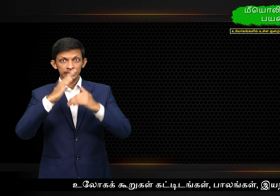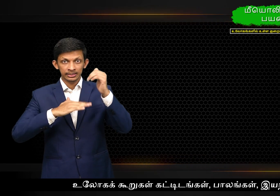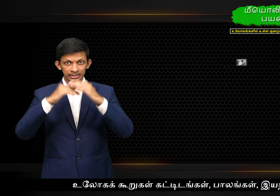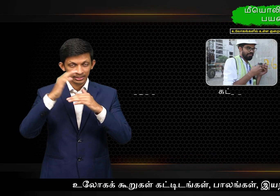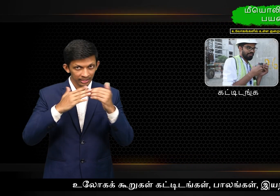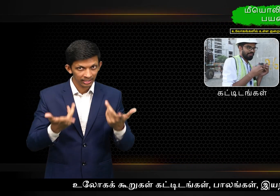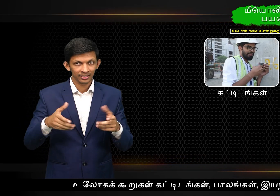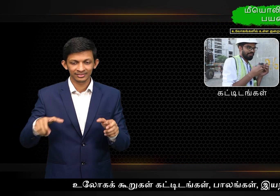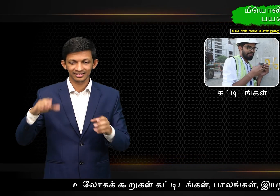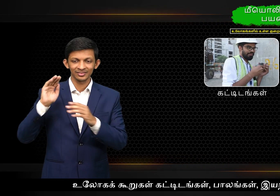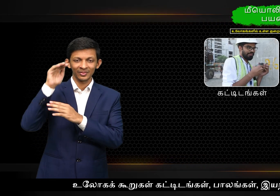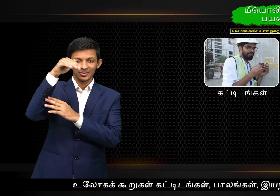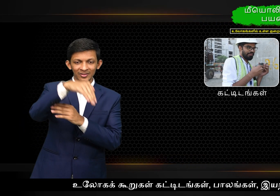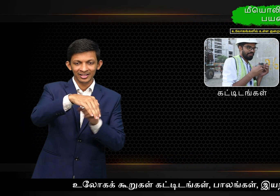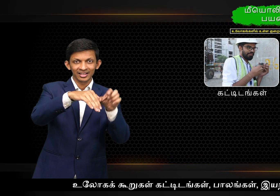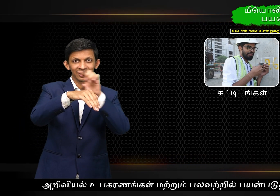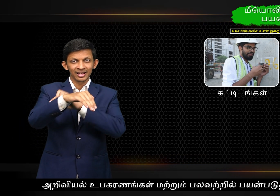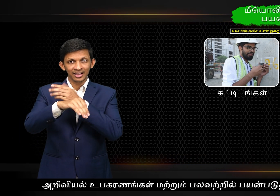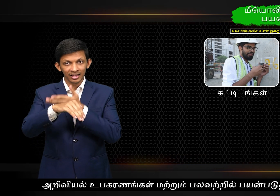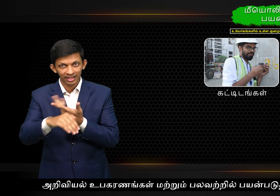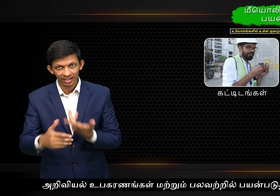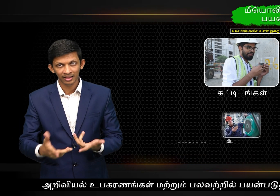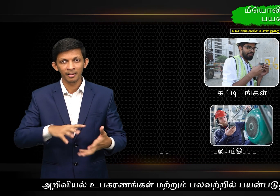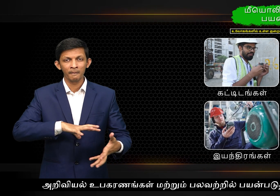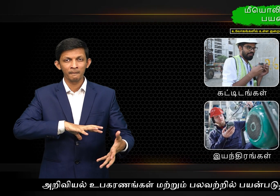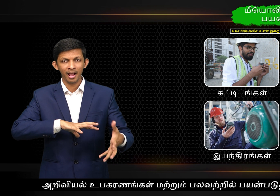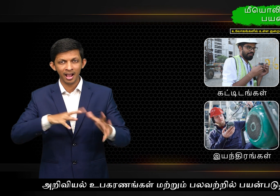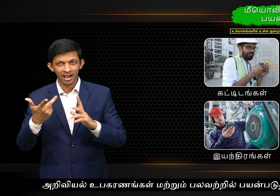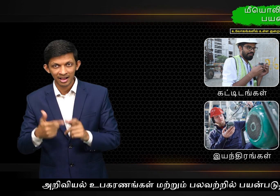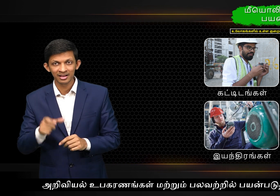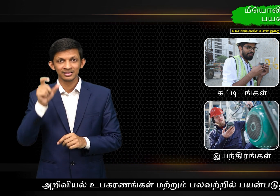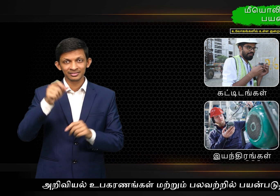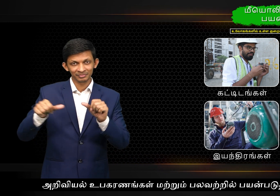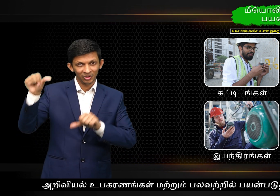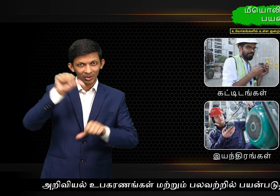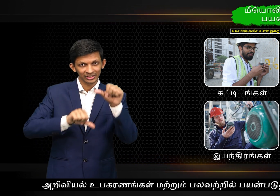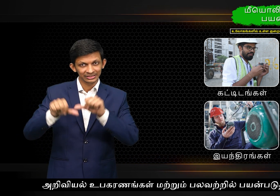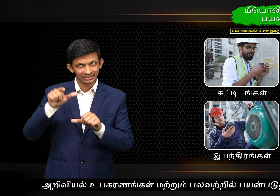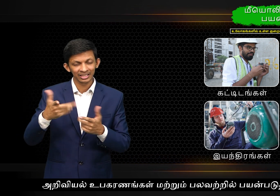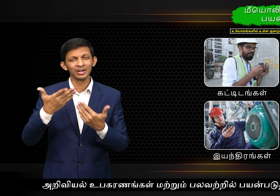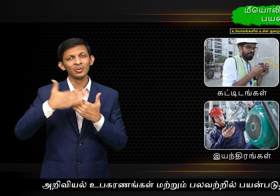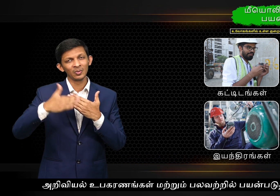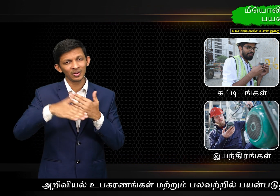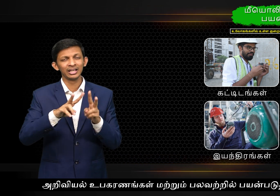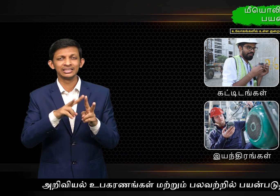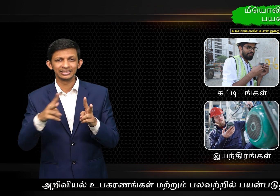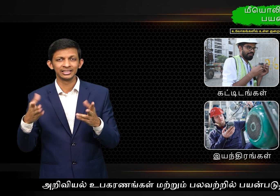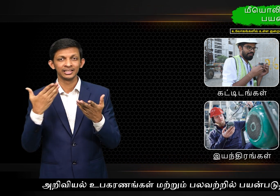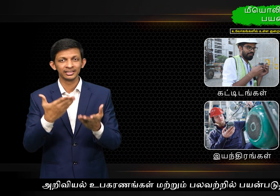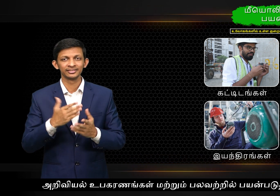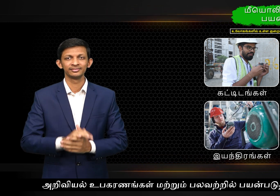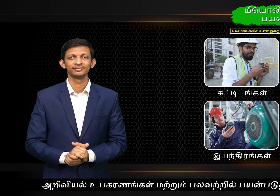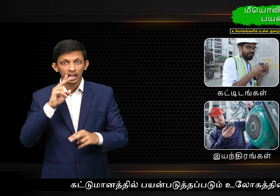கட்டிடங்கள், பாலங்கள், இயந்திரங்கள், அறிவியல் உபகரணங்கள் மற்றும் பலவற்றில் பயன்படுத்தப்படுகின்றன.